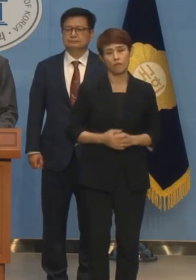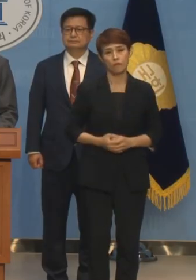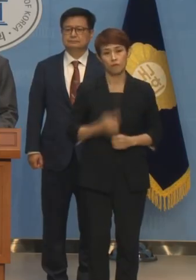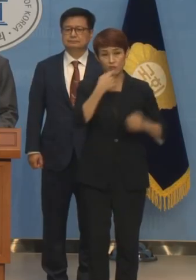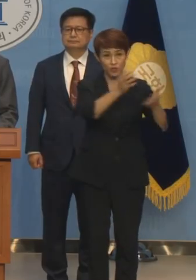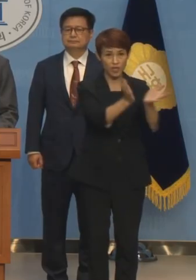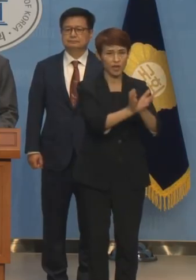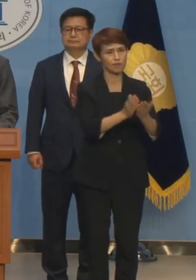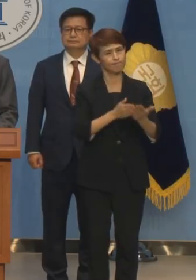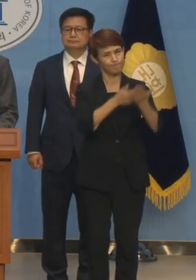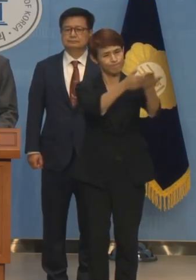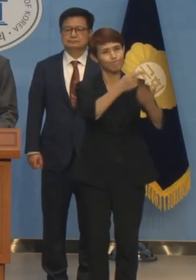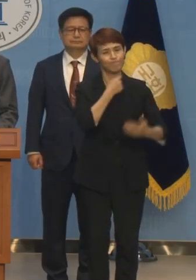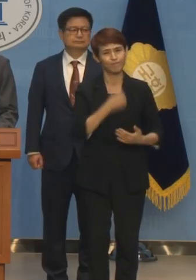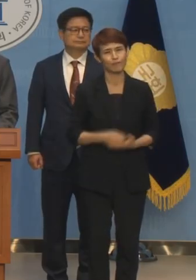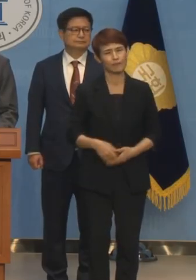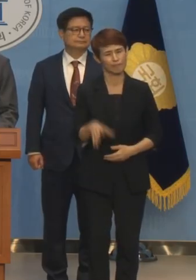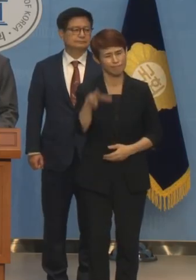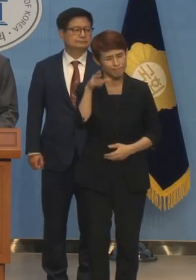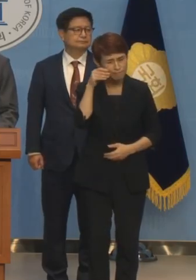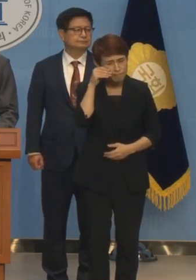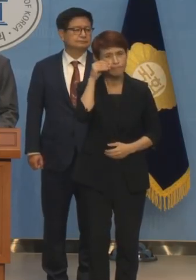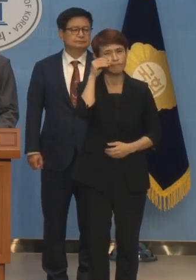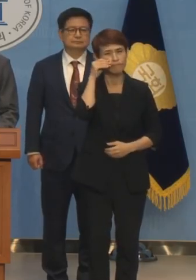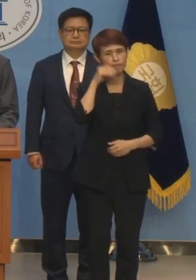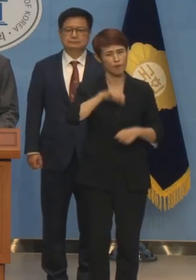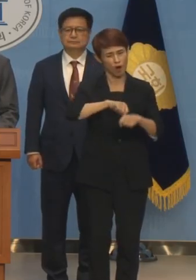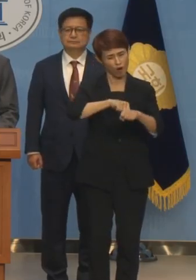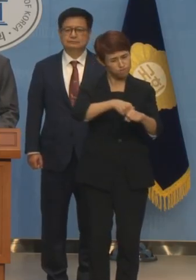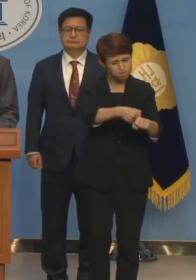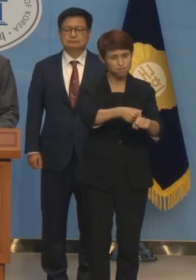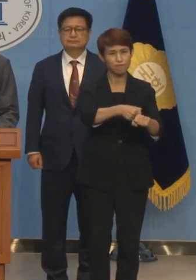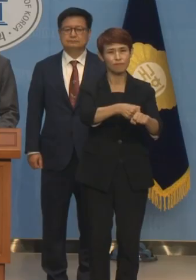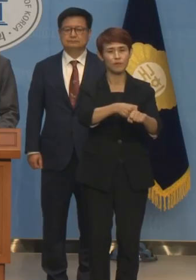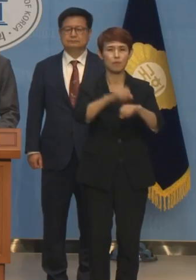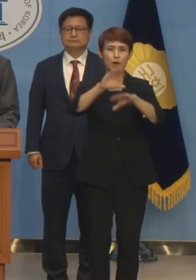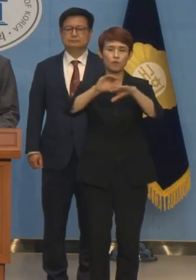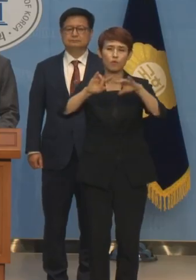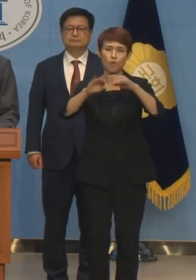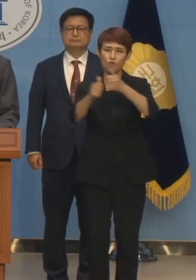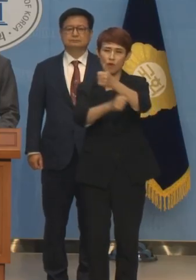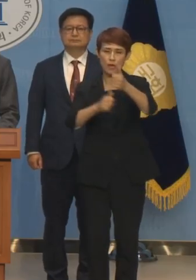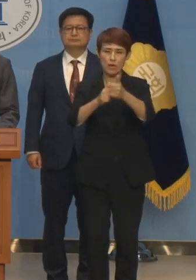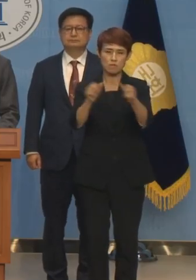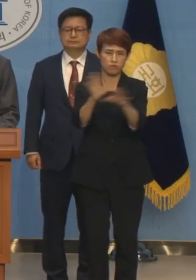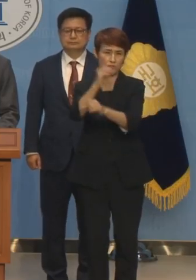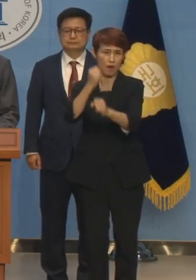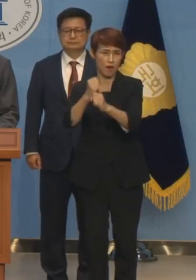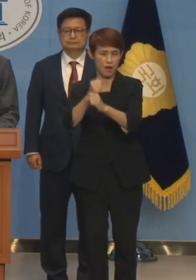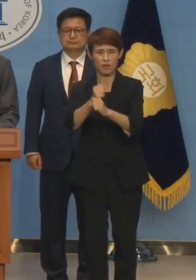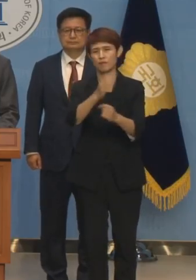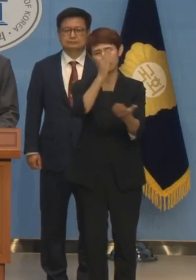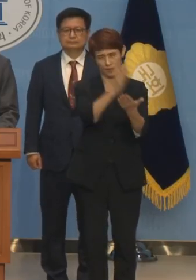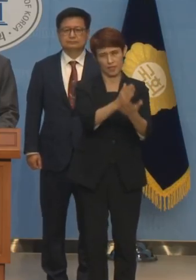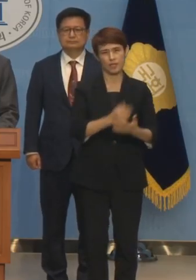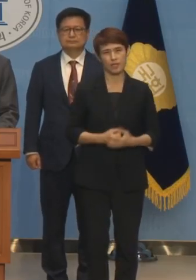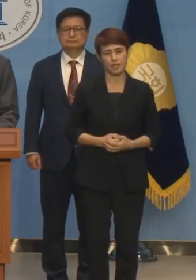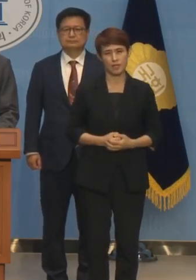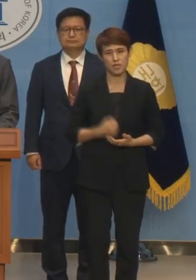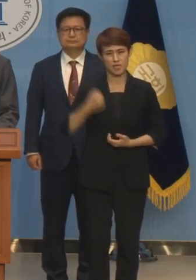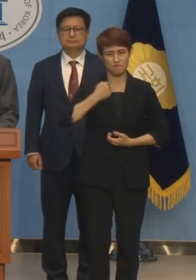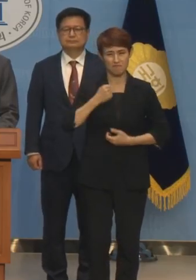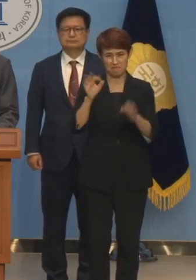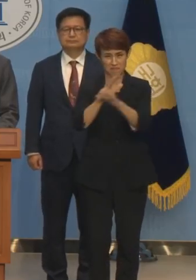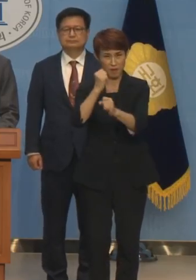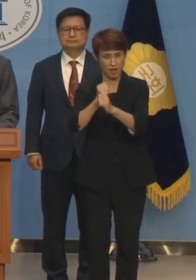민주당에 촉구합니다. 제발 억지에 가까운 방통위 무력화 시도를 중단하십시오. 스스로 2인